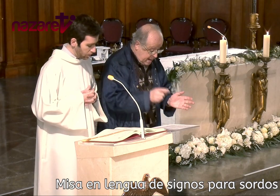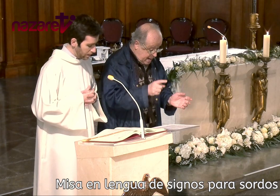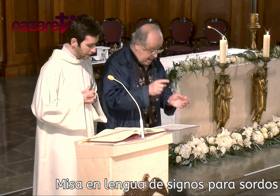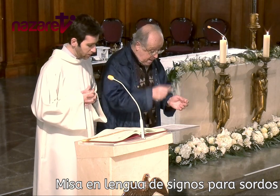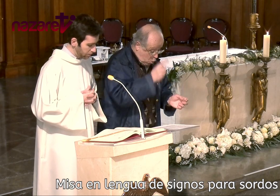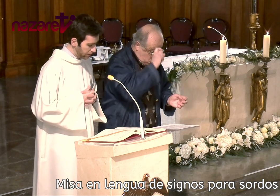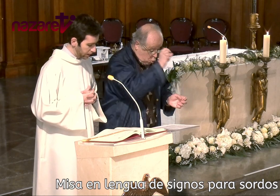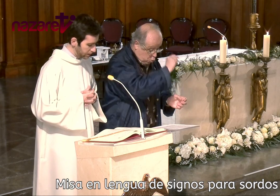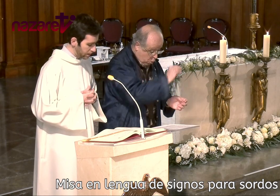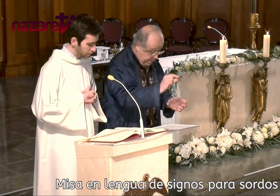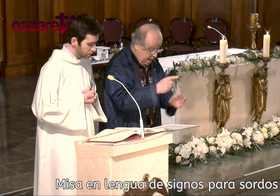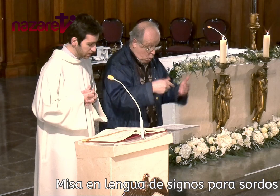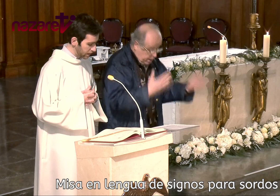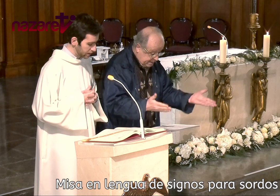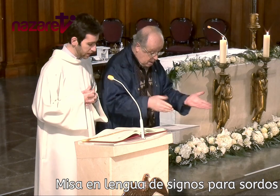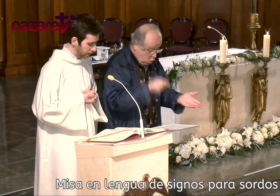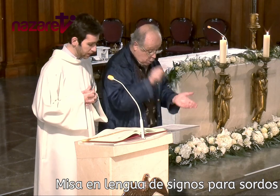hable en nombre de dioses extranjeros